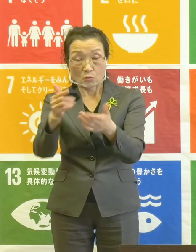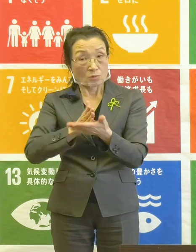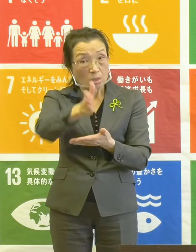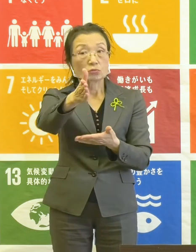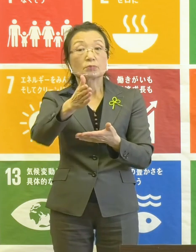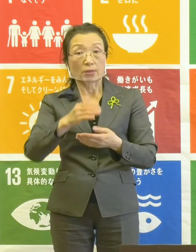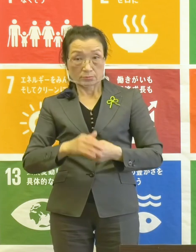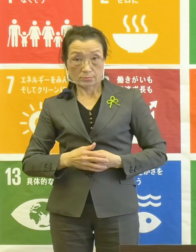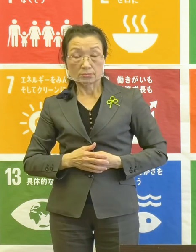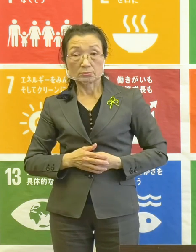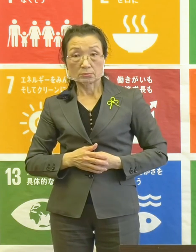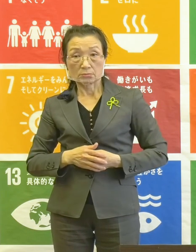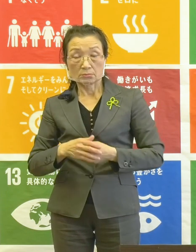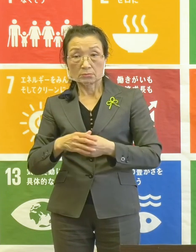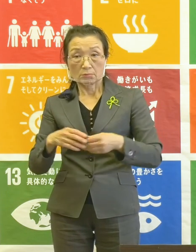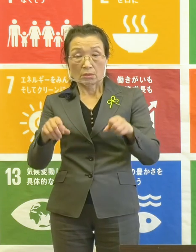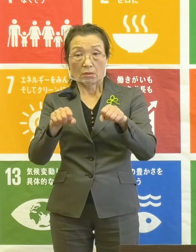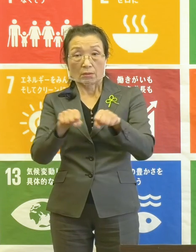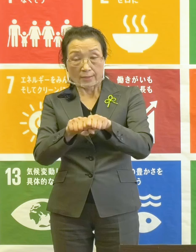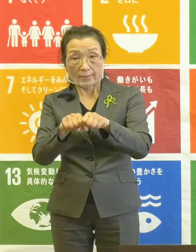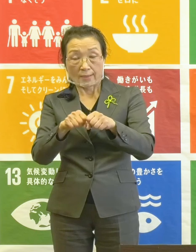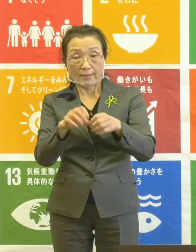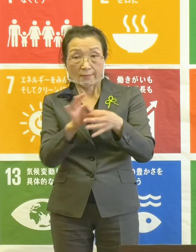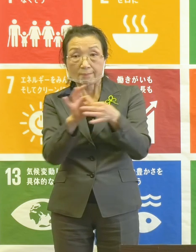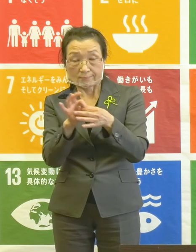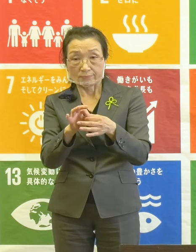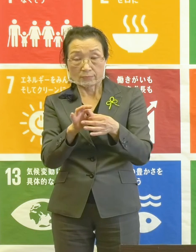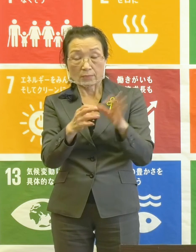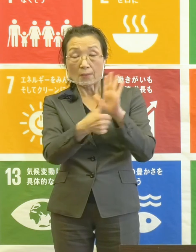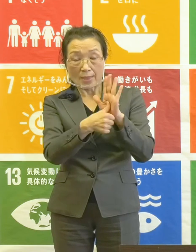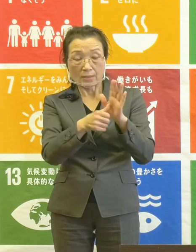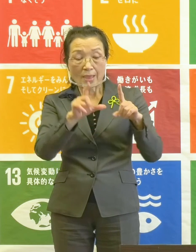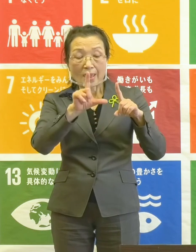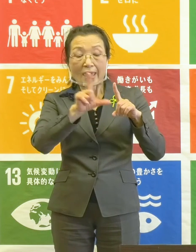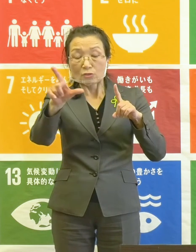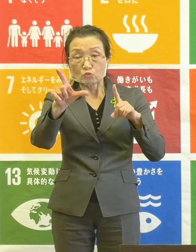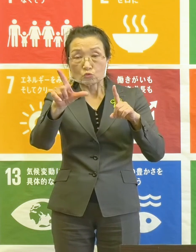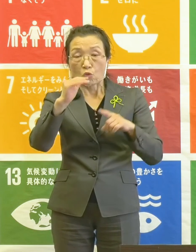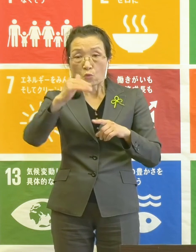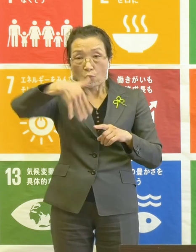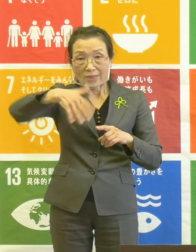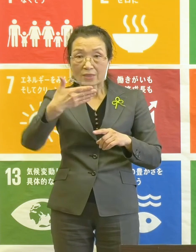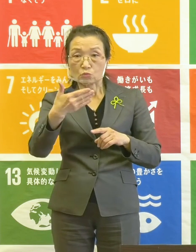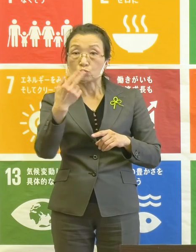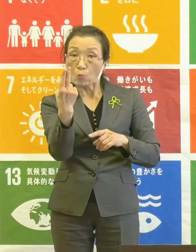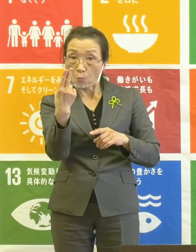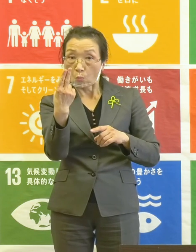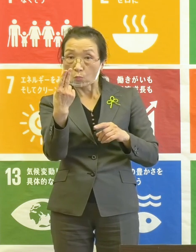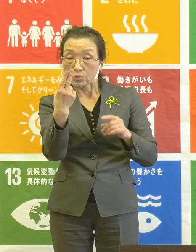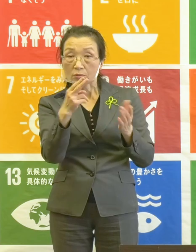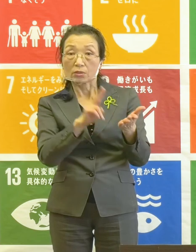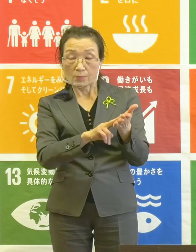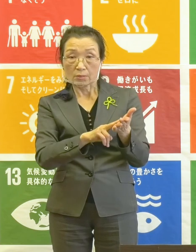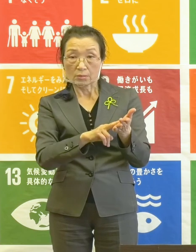。連携対象バス路線の愛称を N コネクトと命名し、那須塩原駅